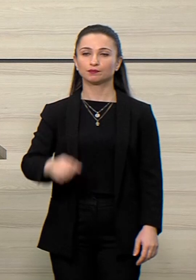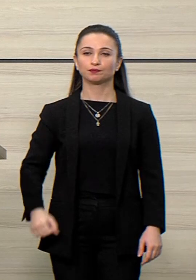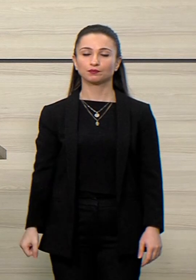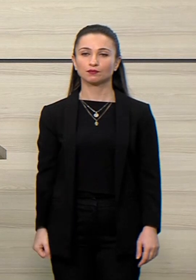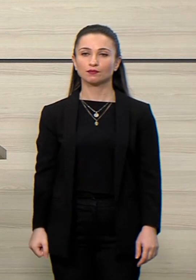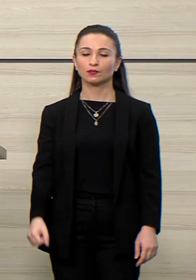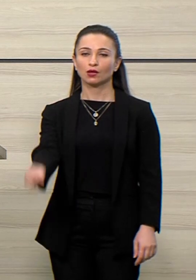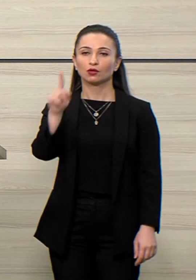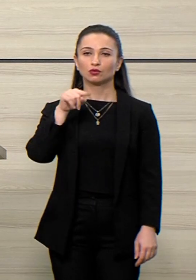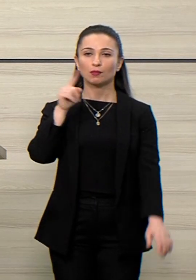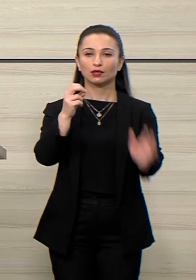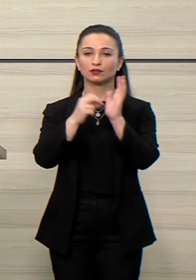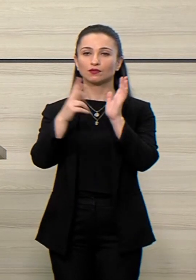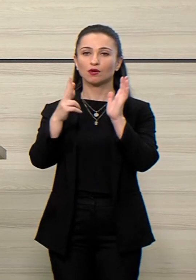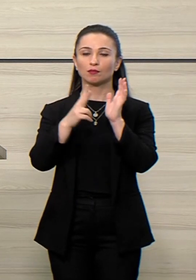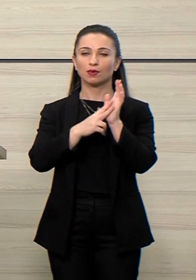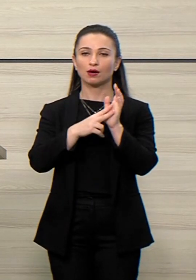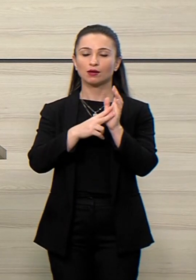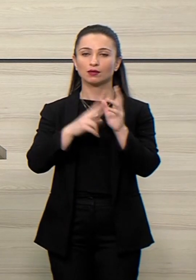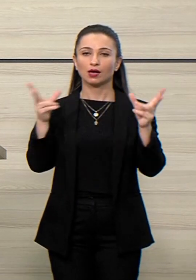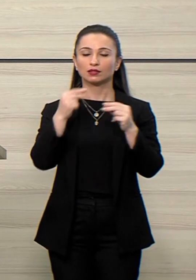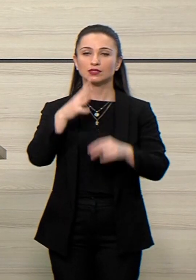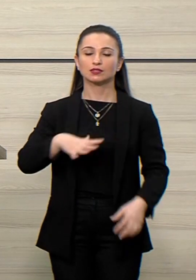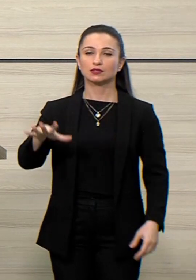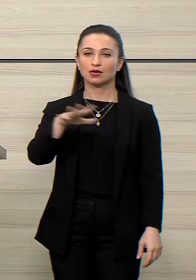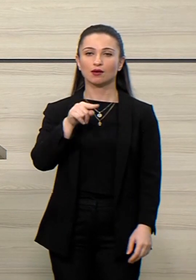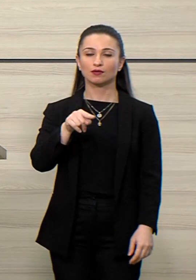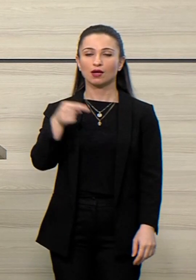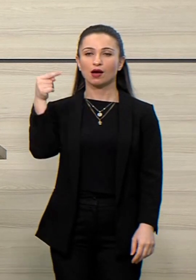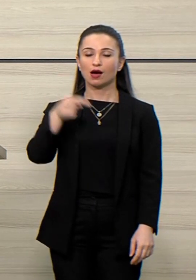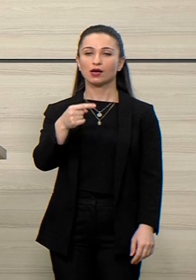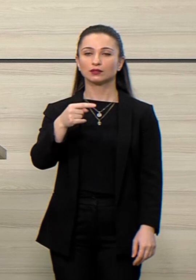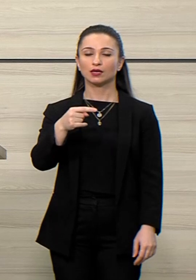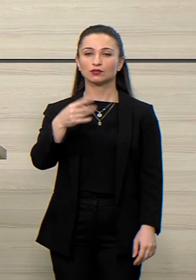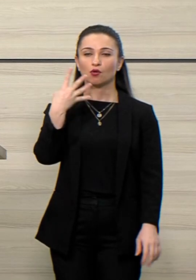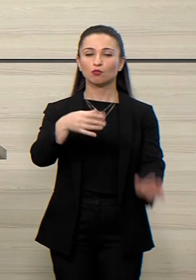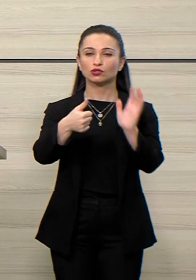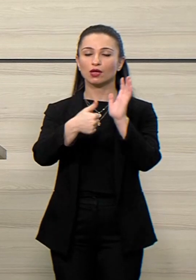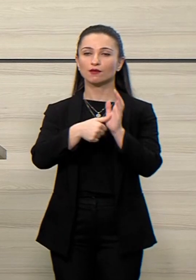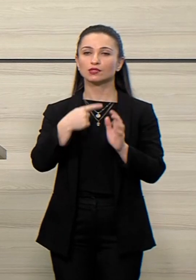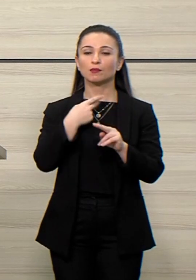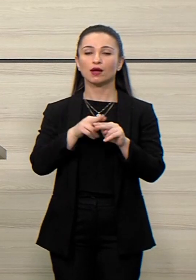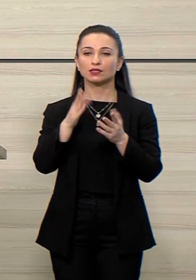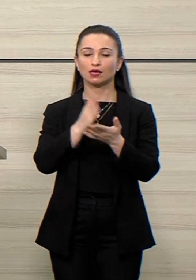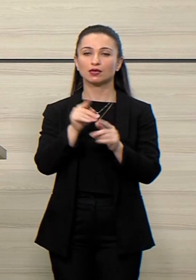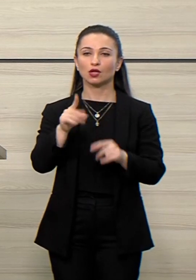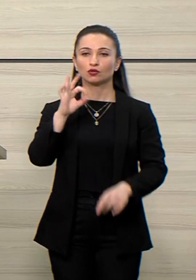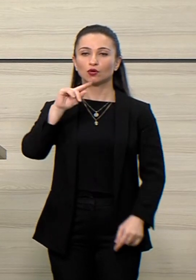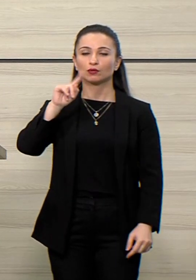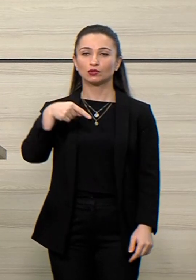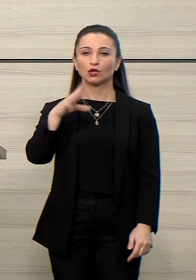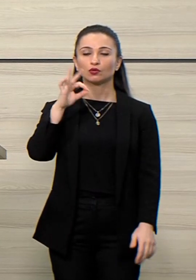0.2%. ნომერი 18 მრეწველობა გადაარჩენს საქართველოს, 1046 ხმა, ეს არის